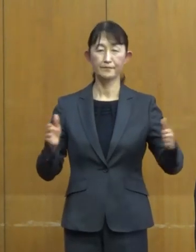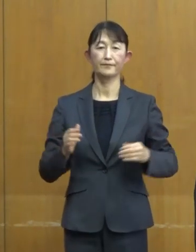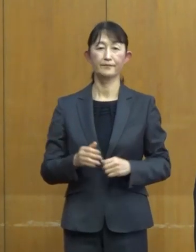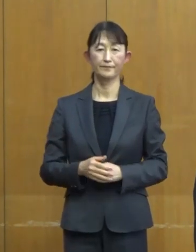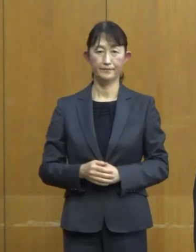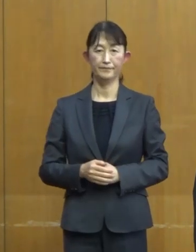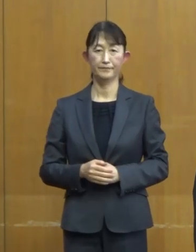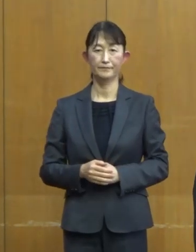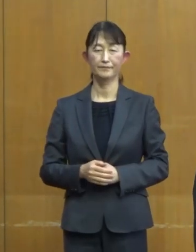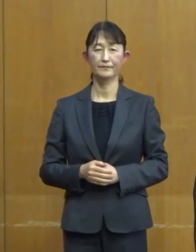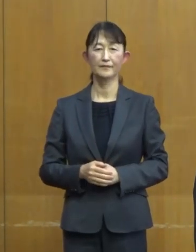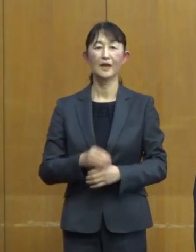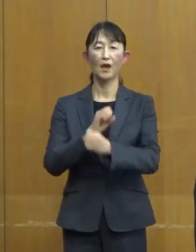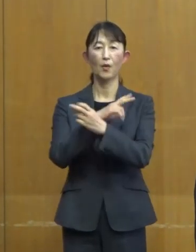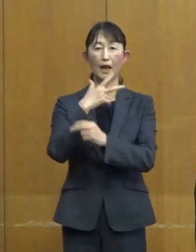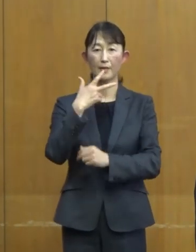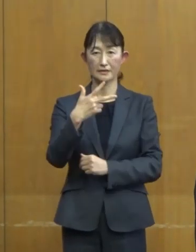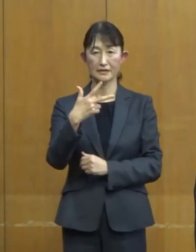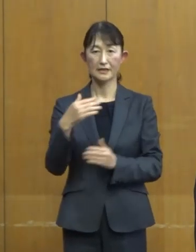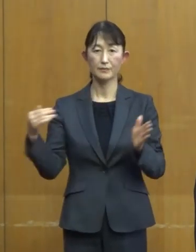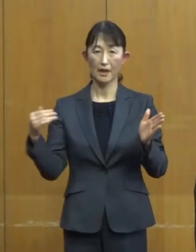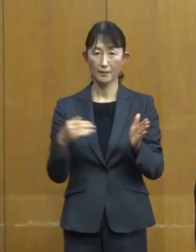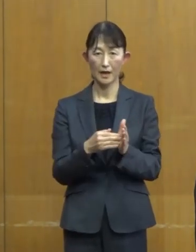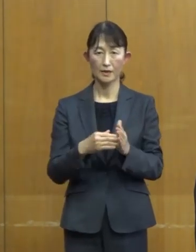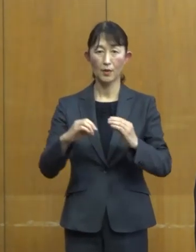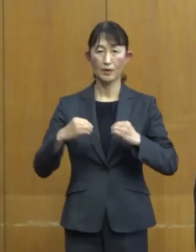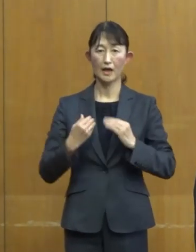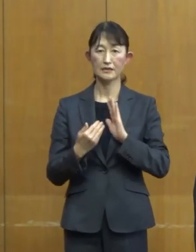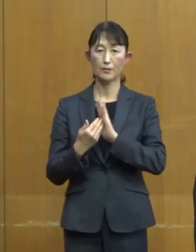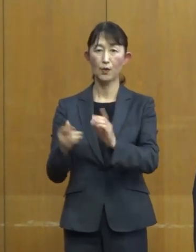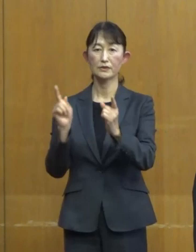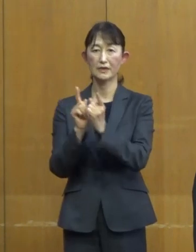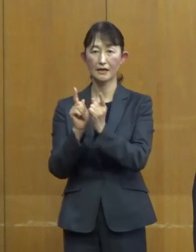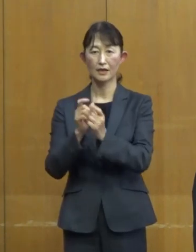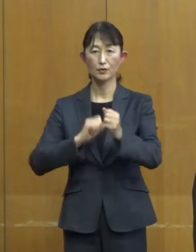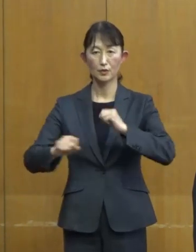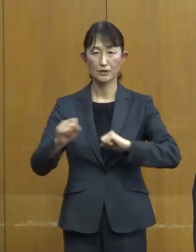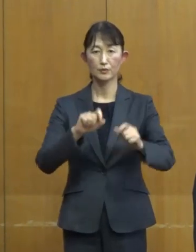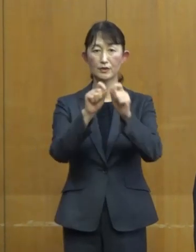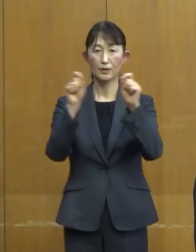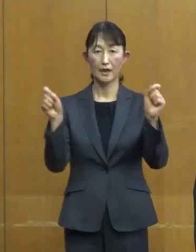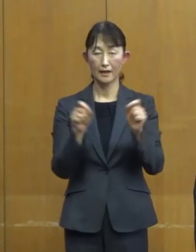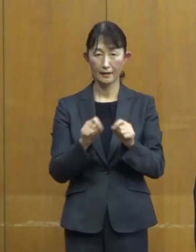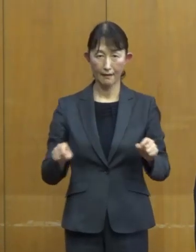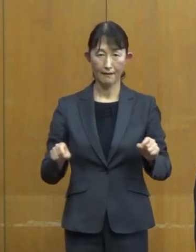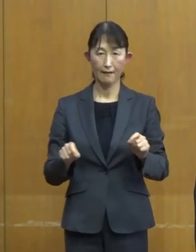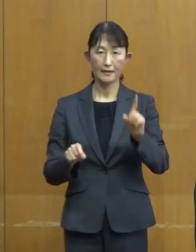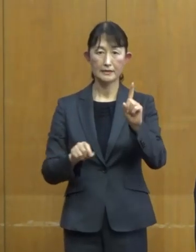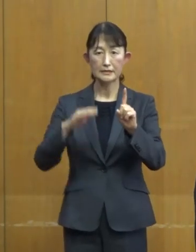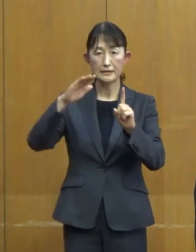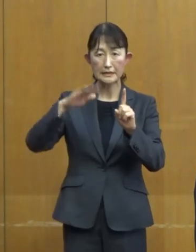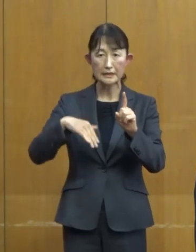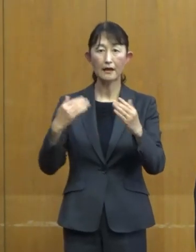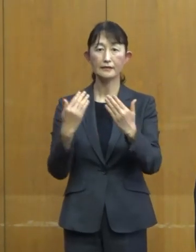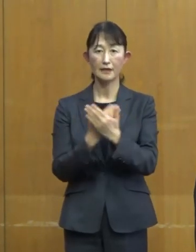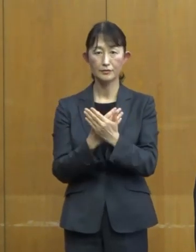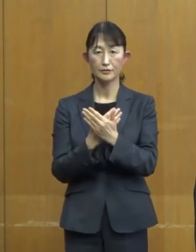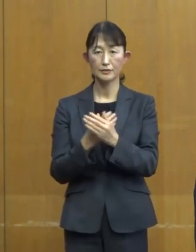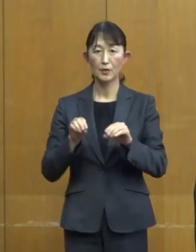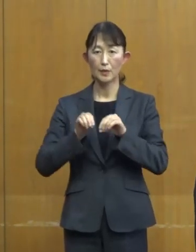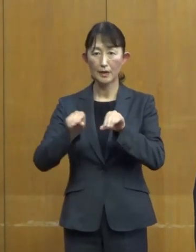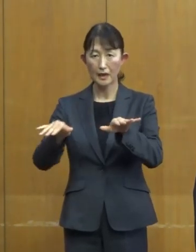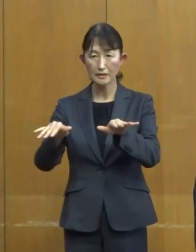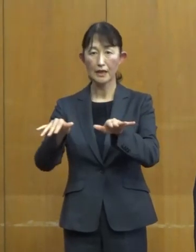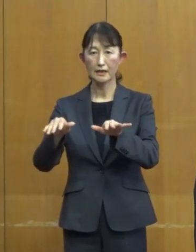。岡山市ではこれまでの感染防止対策の取り組みにより一を切ると感染